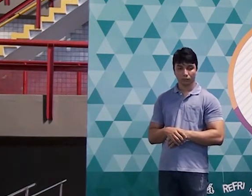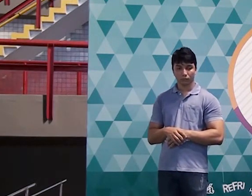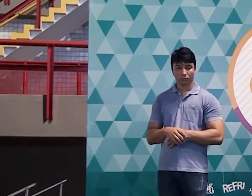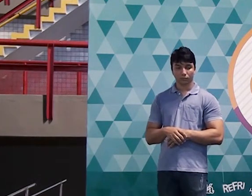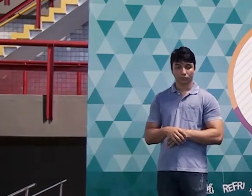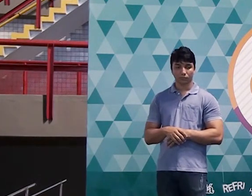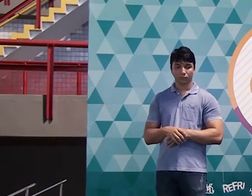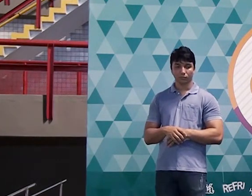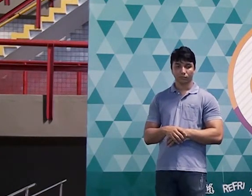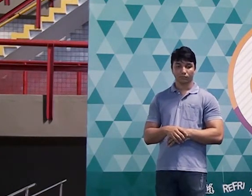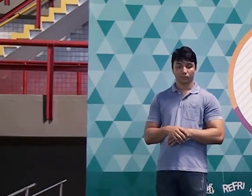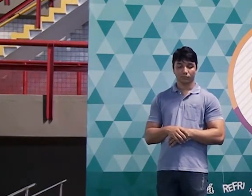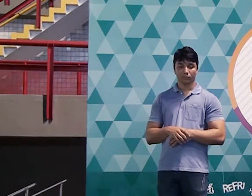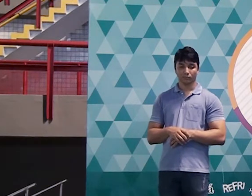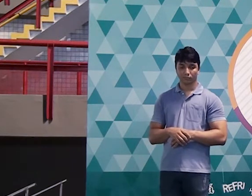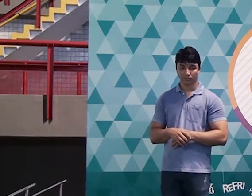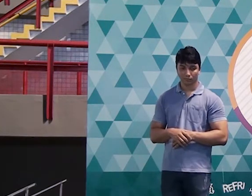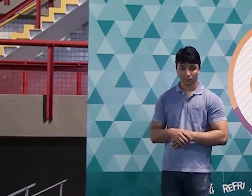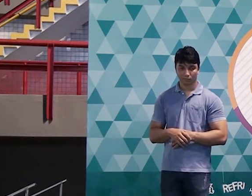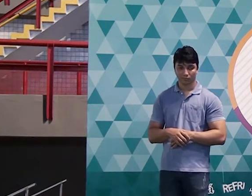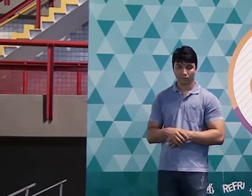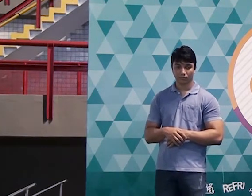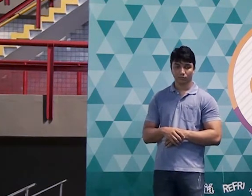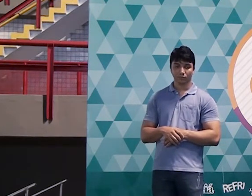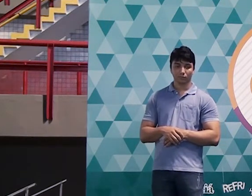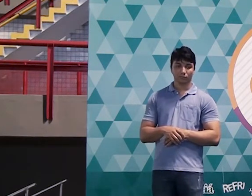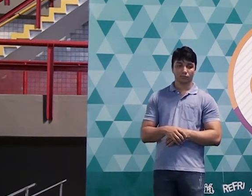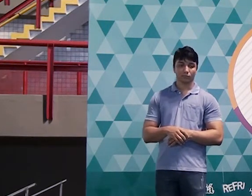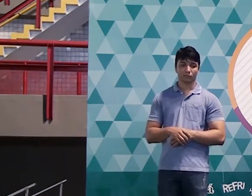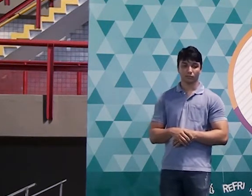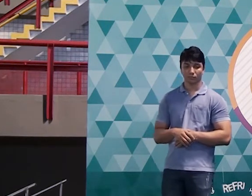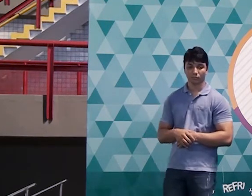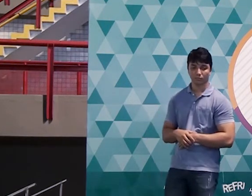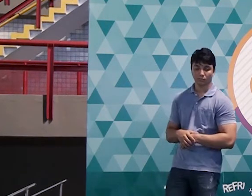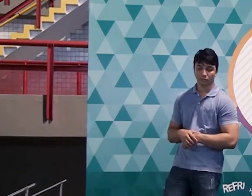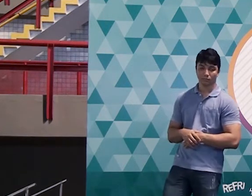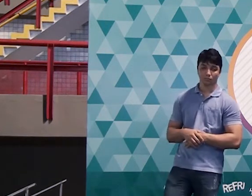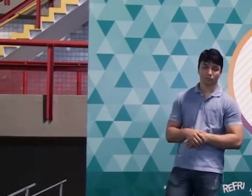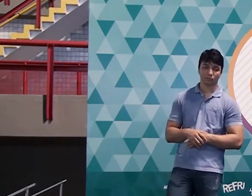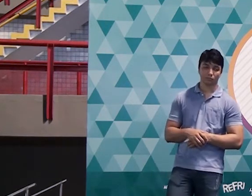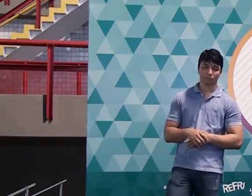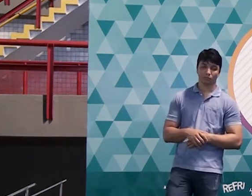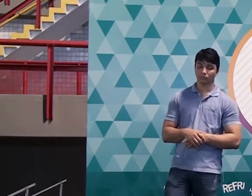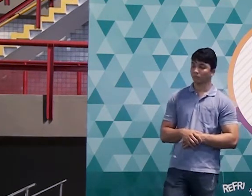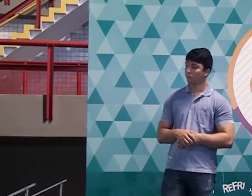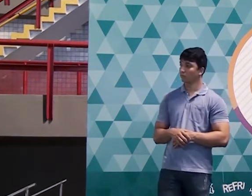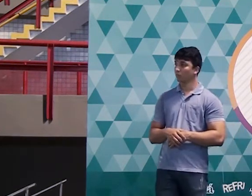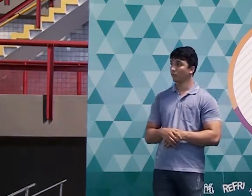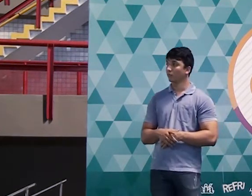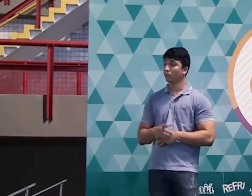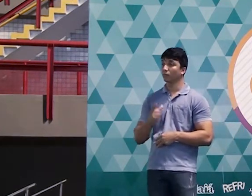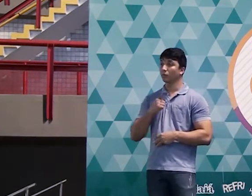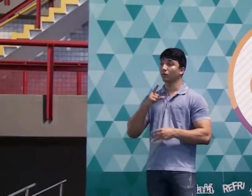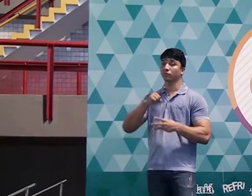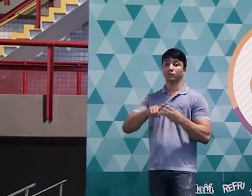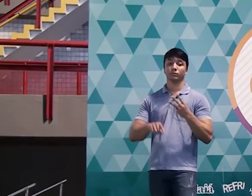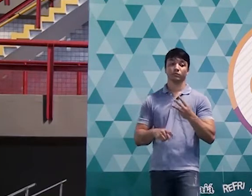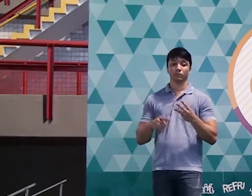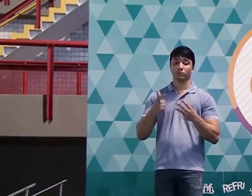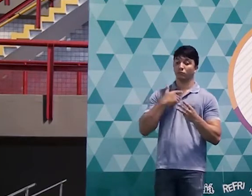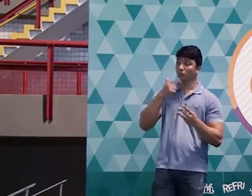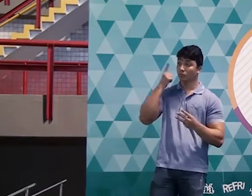trabalhar já. Nem tenha pressa que você vai trabalhar. Tá aqui o menino feudo, tá? Preciso desse espaço aqui